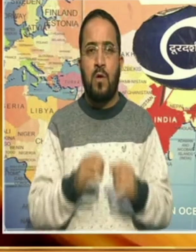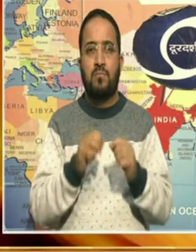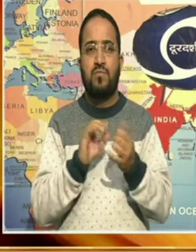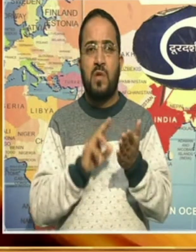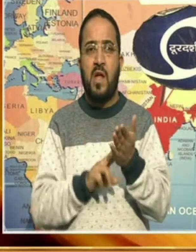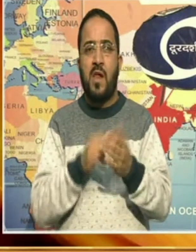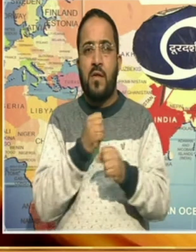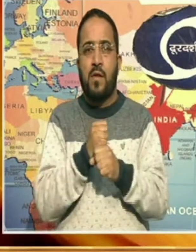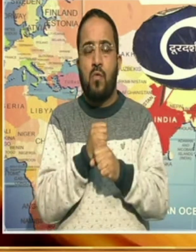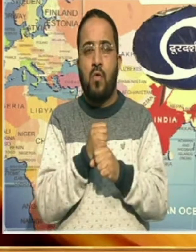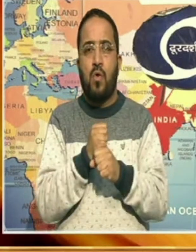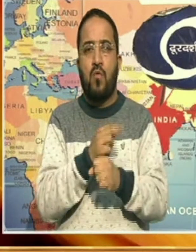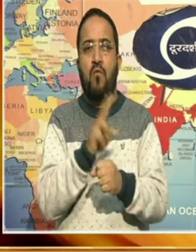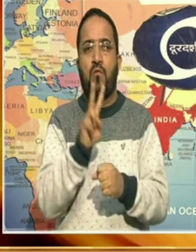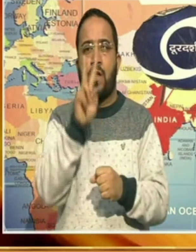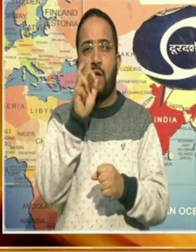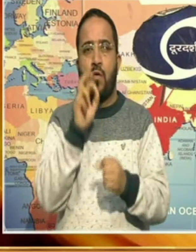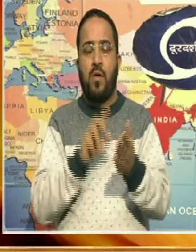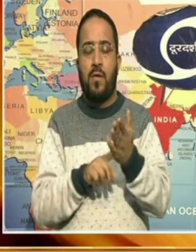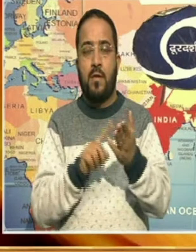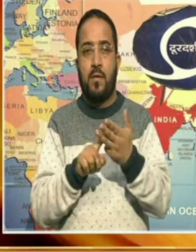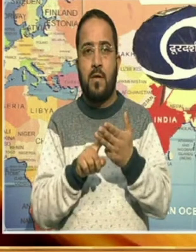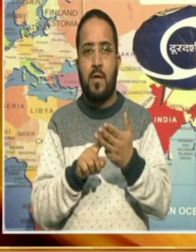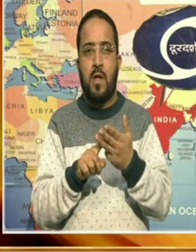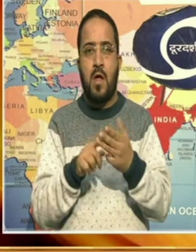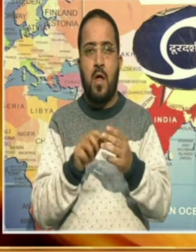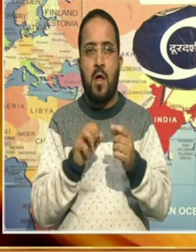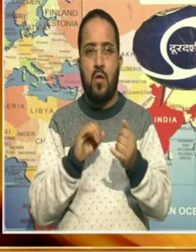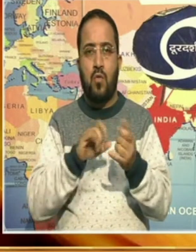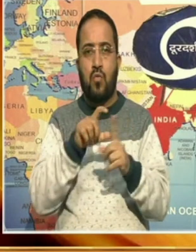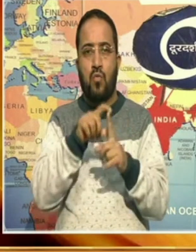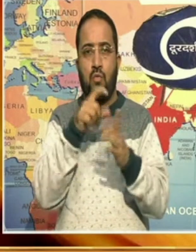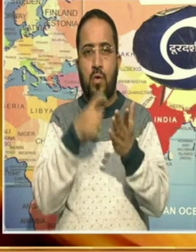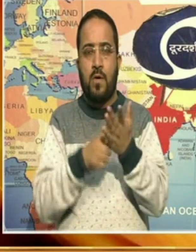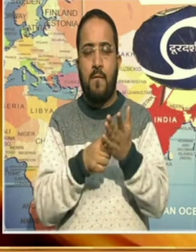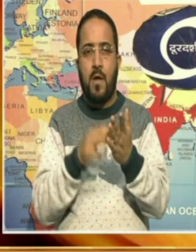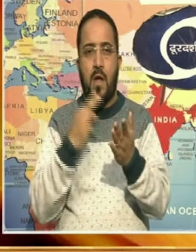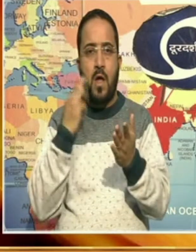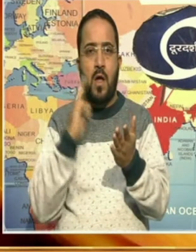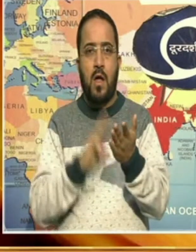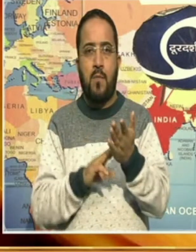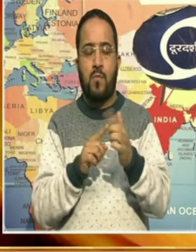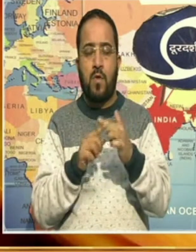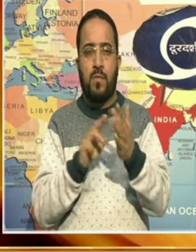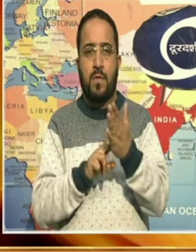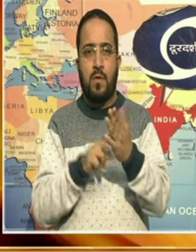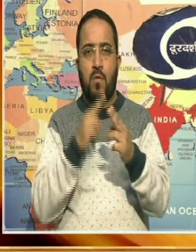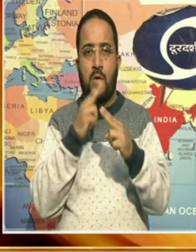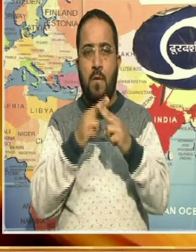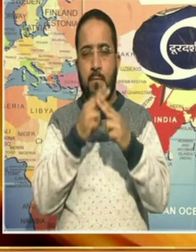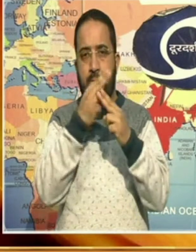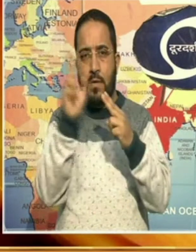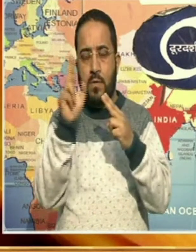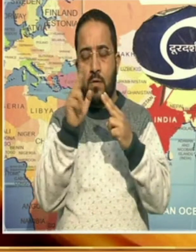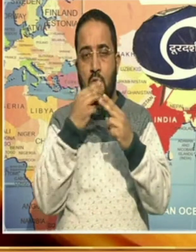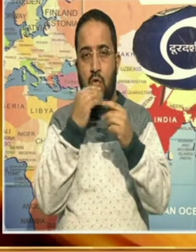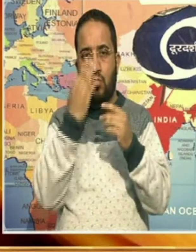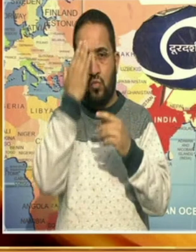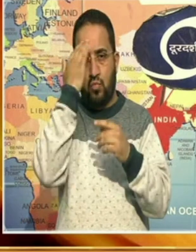ڈاکٹر مفتل پٹیل کی قابل رہنمائی میں